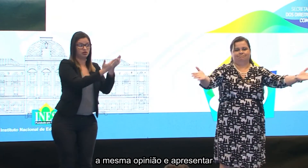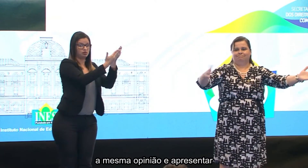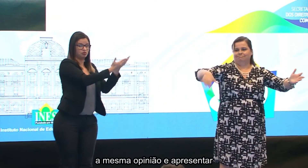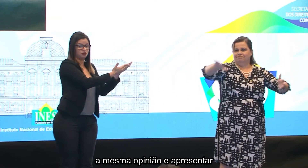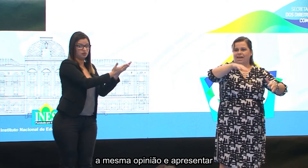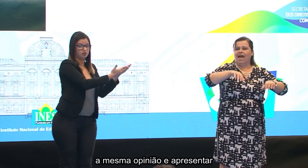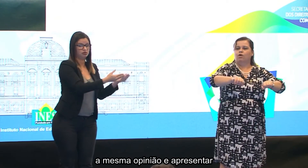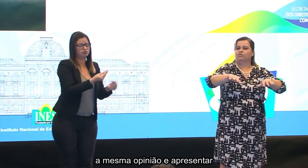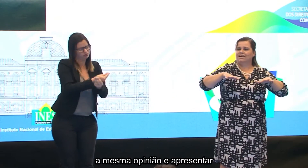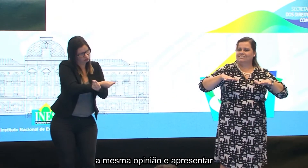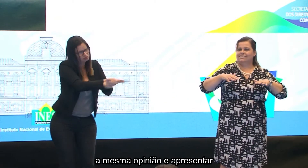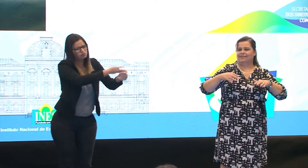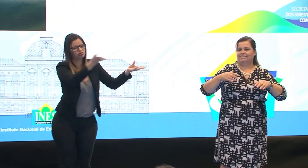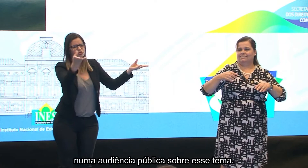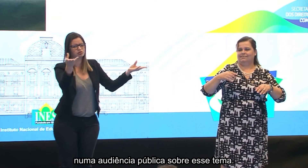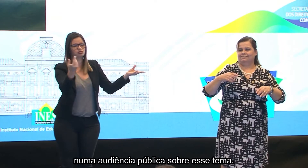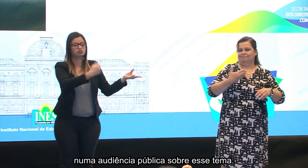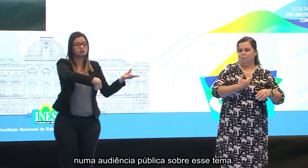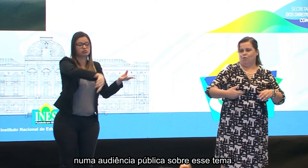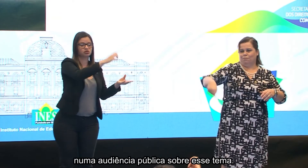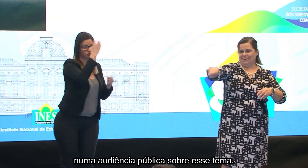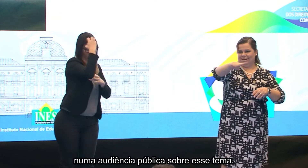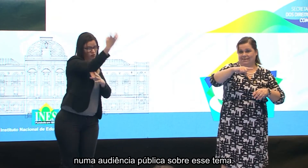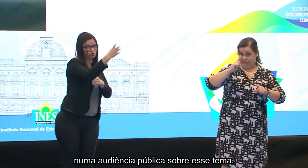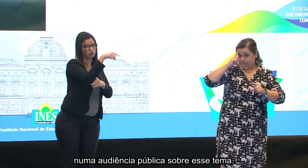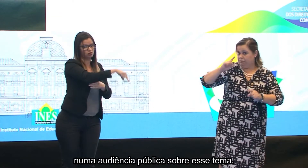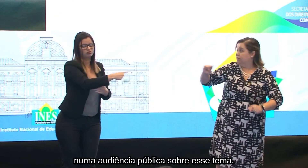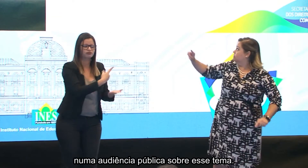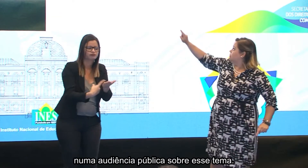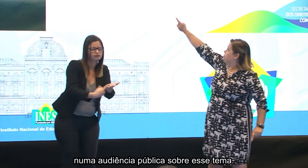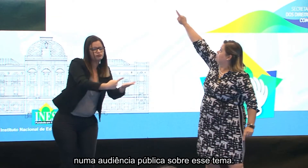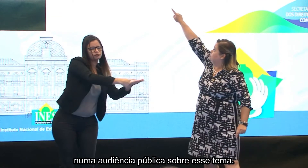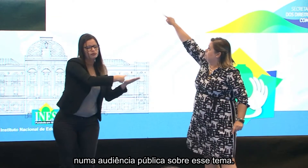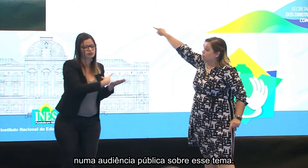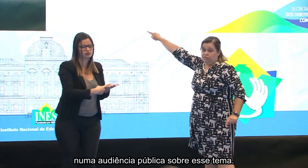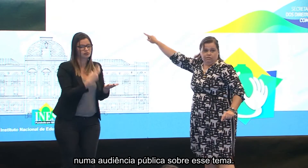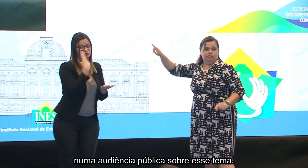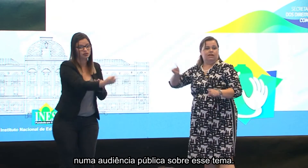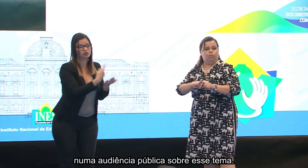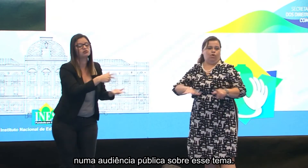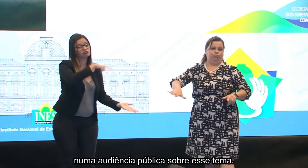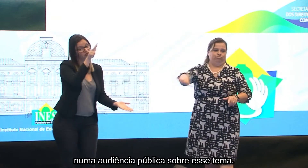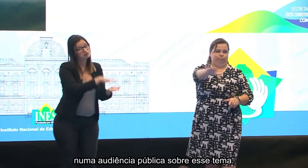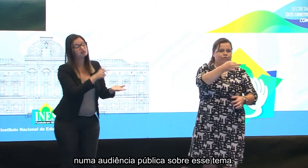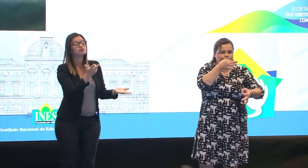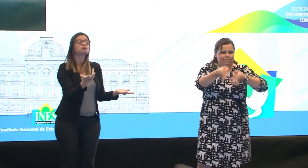opinião e apresentar numa audiência pública sobre esse tema.